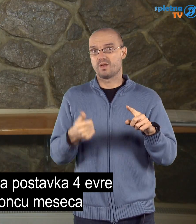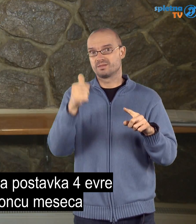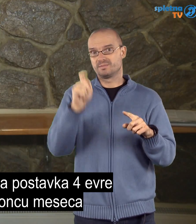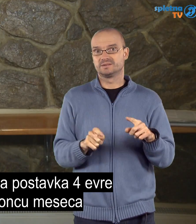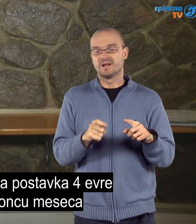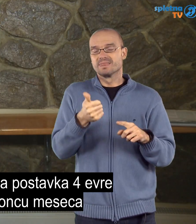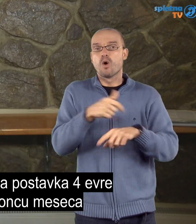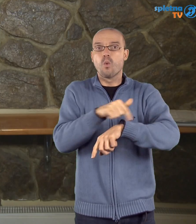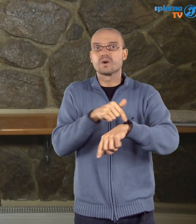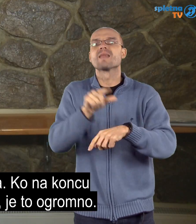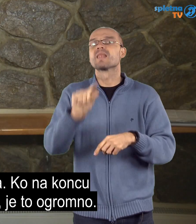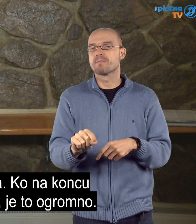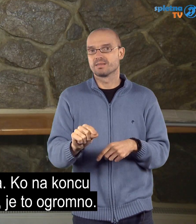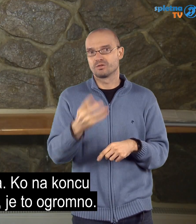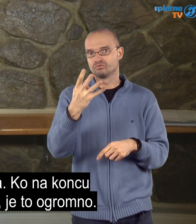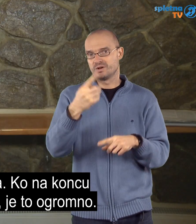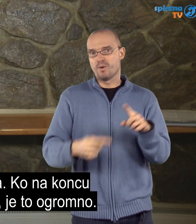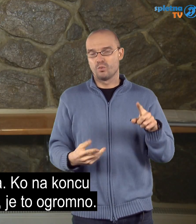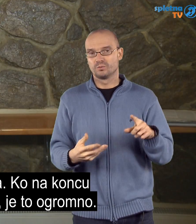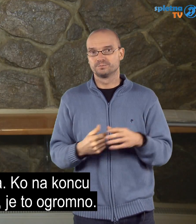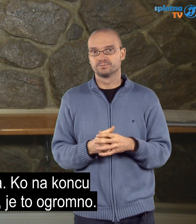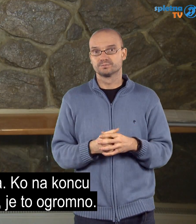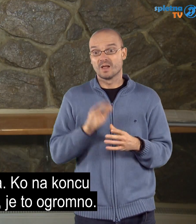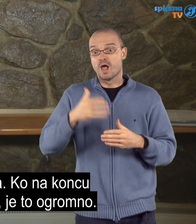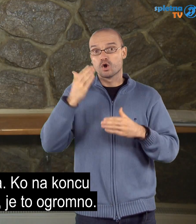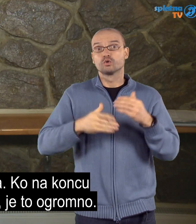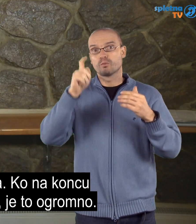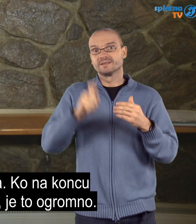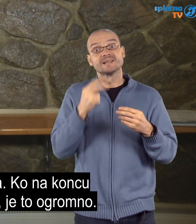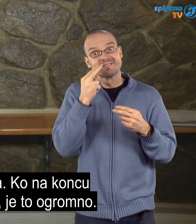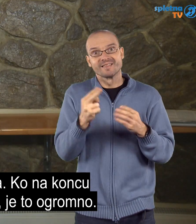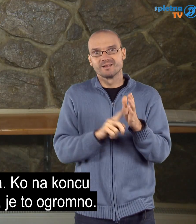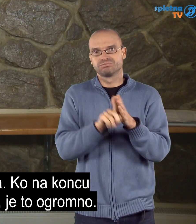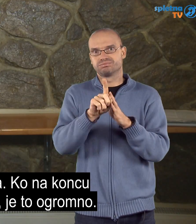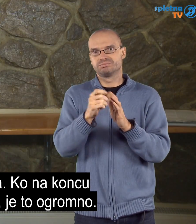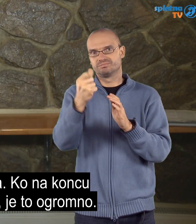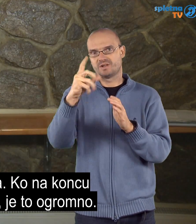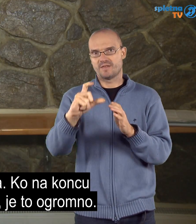in na koncu leta, če se šteje, še to ogromno.